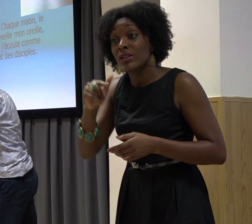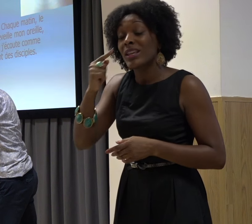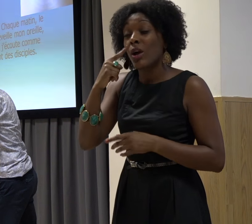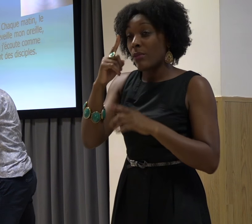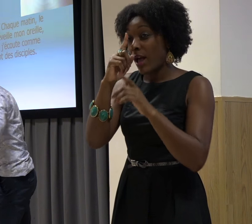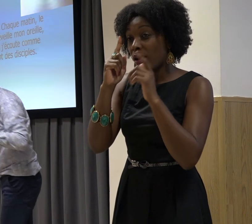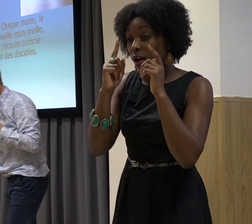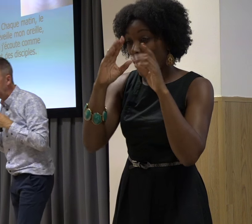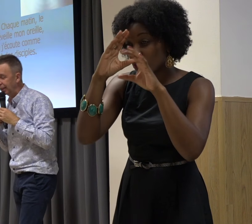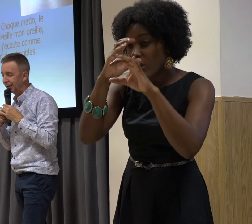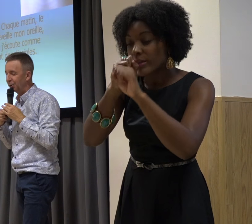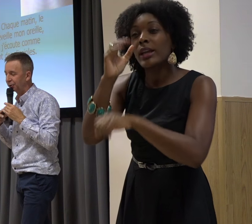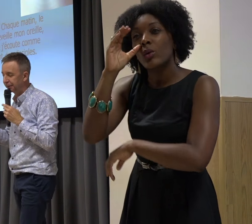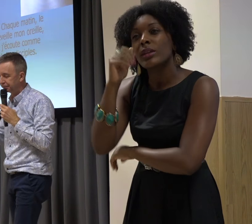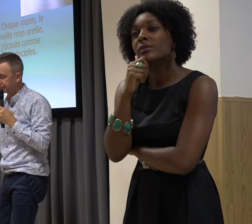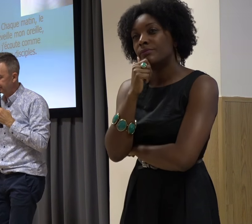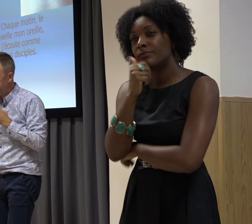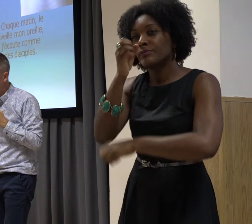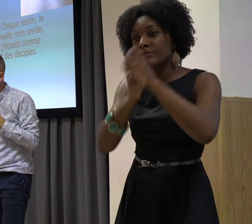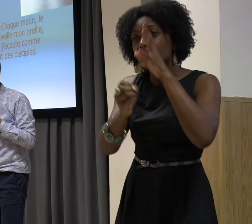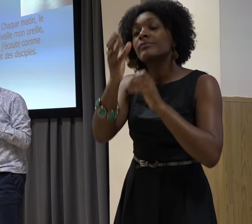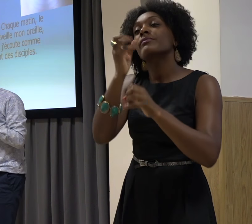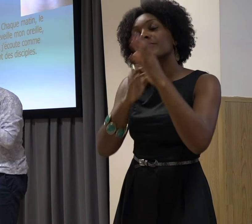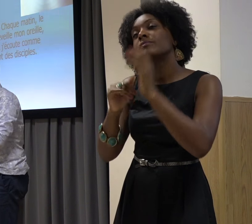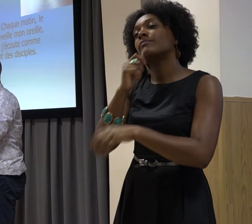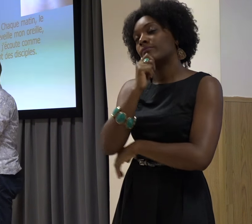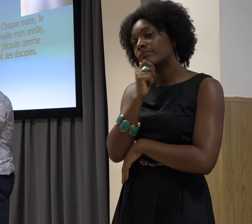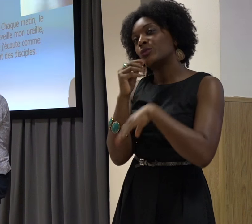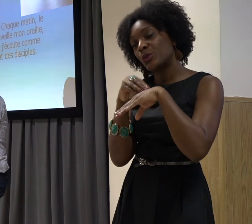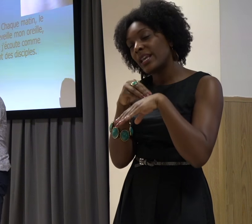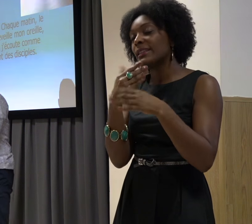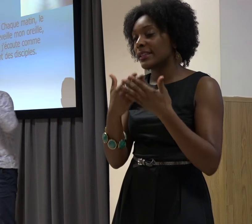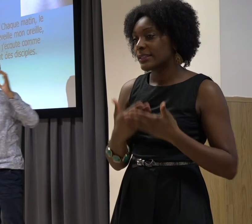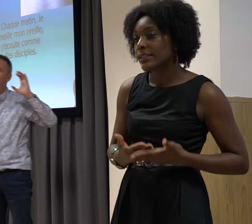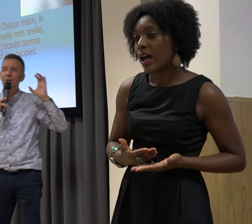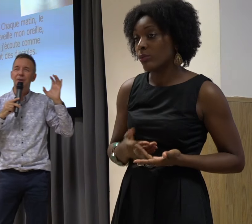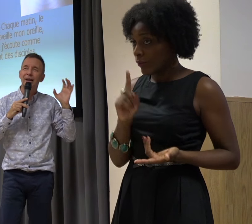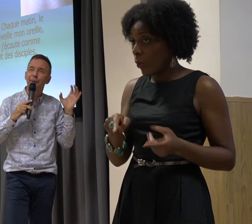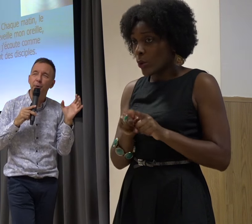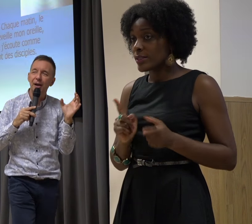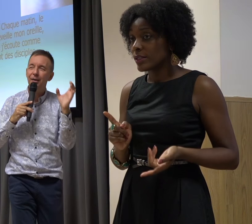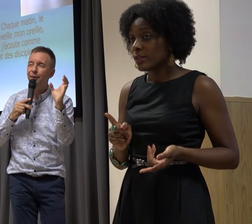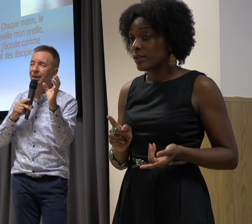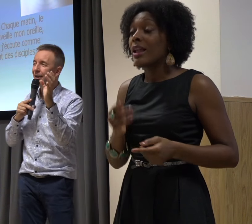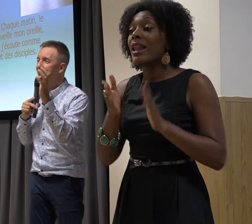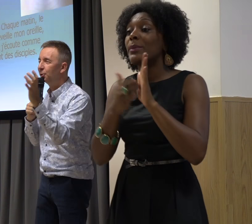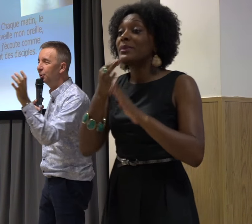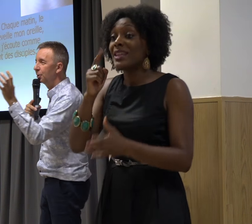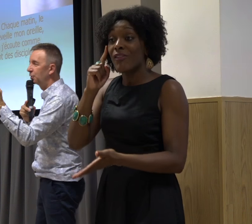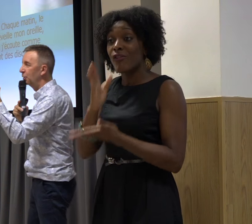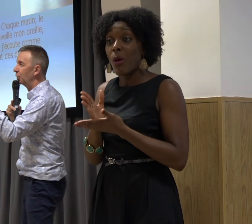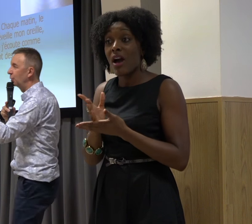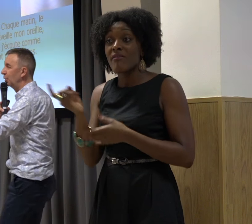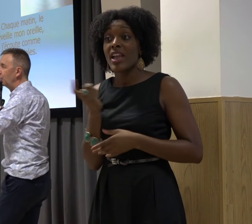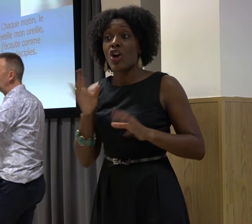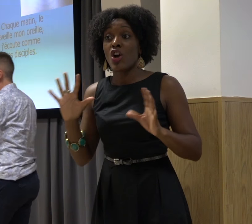attentif, écouter l'autre. Et en même temps, la Bible nous dit aussi que la foi vient de